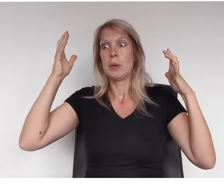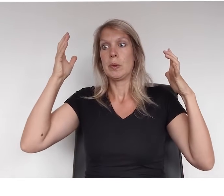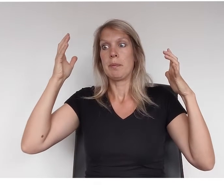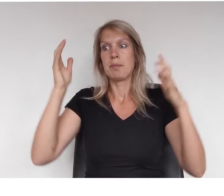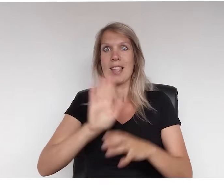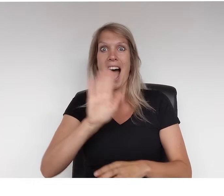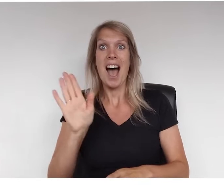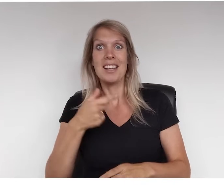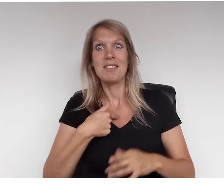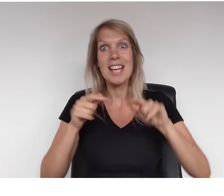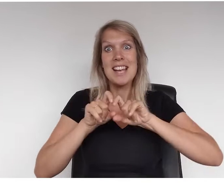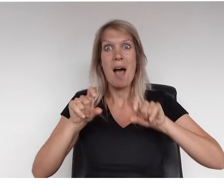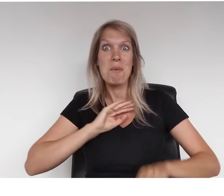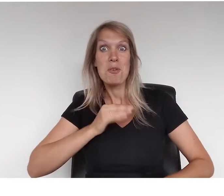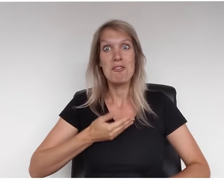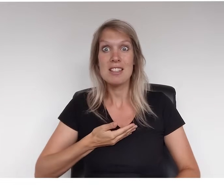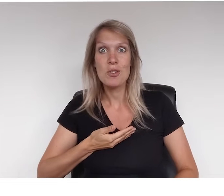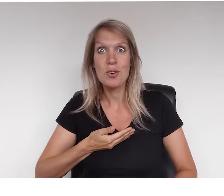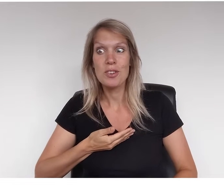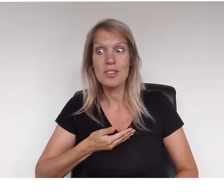Hi, ik ben professor